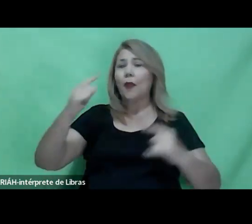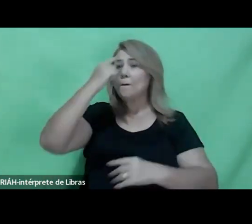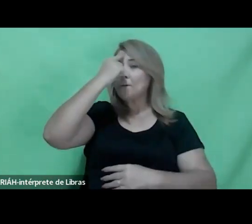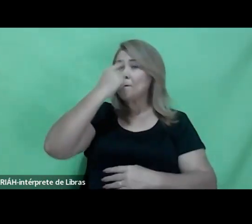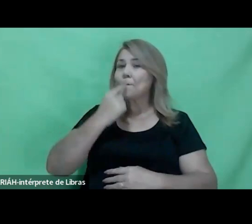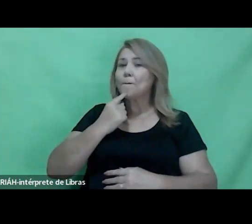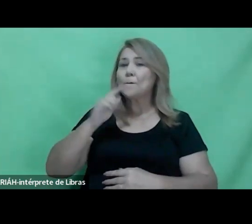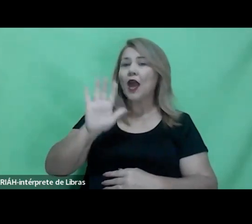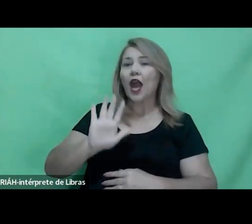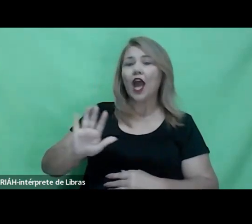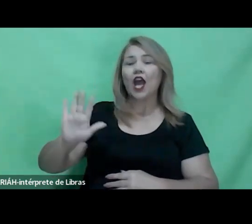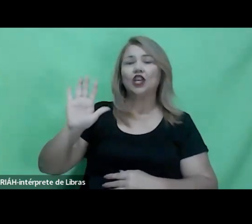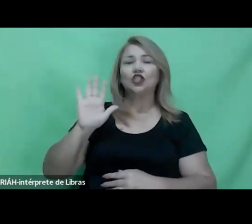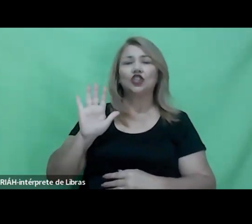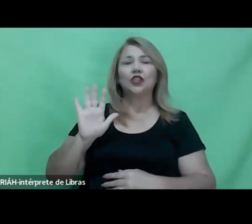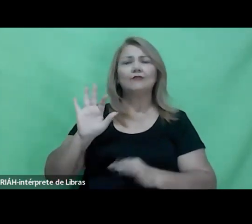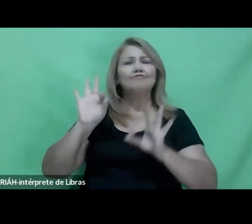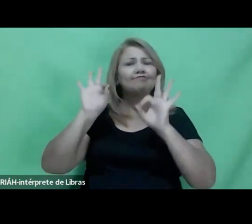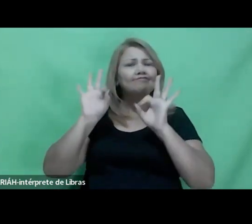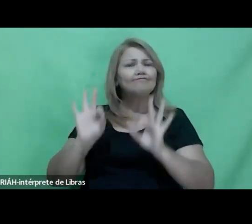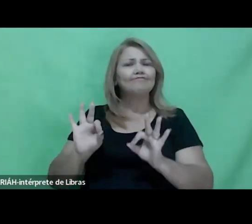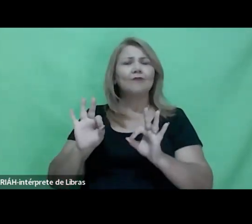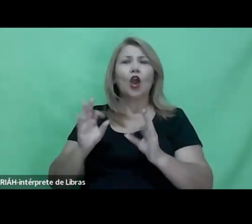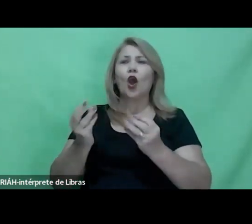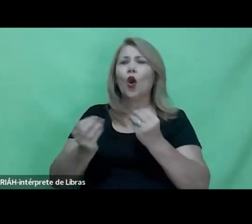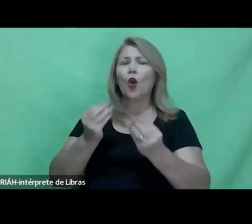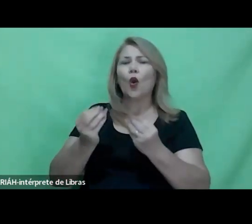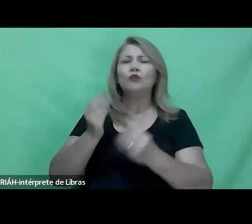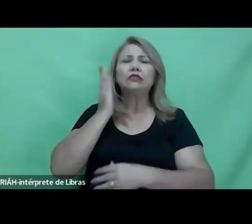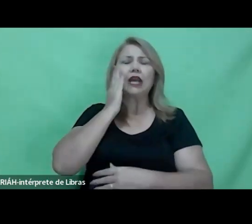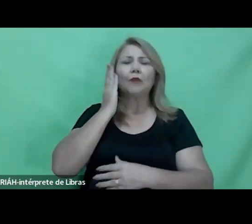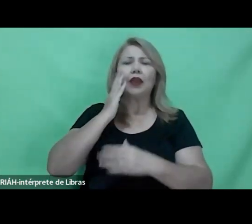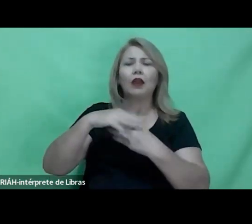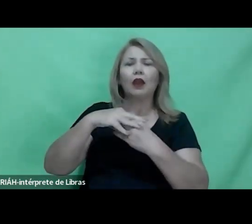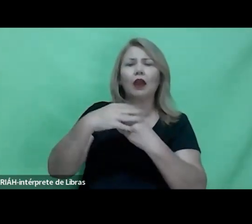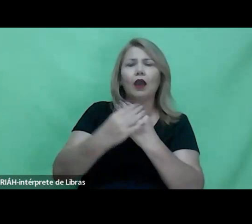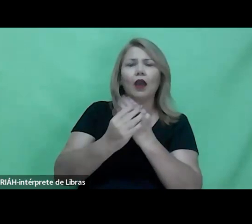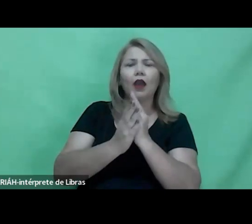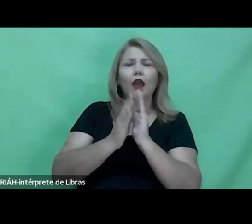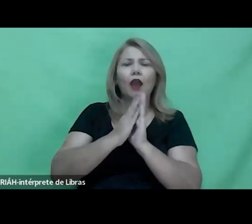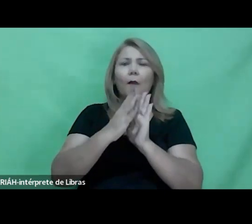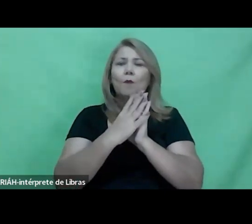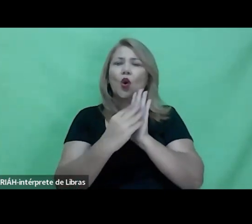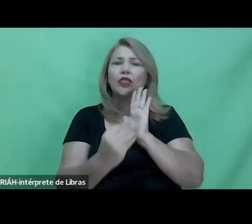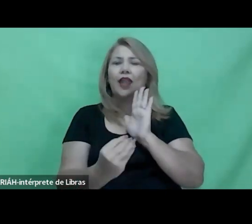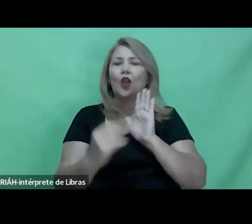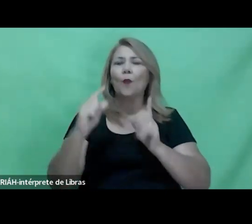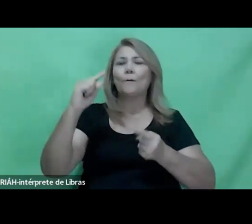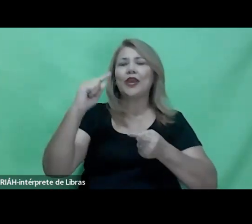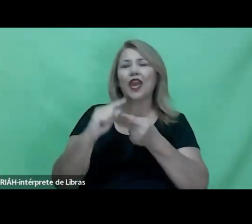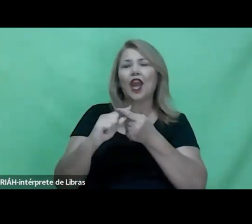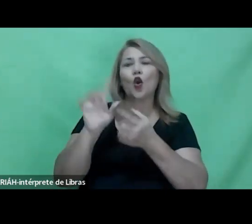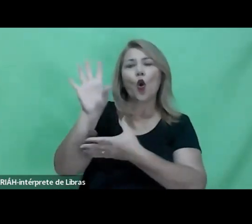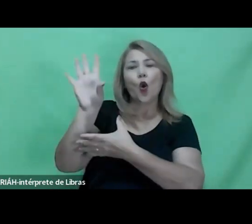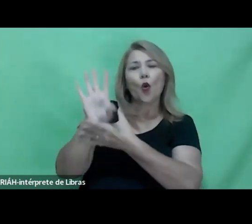eh exacta de cómo es nadie lo podría saber si no ha tocado un modelo pequeño de la Torre una réplica